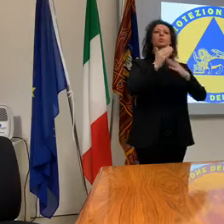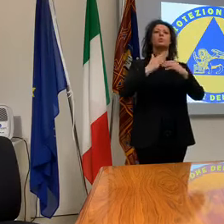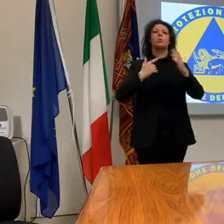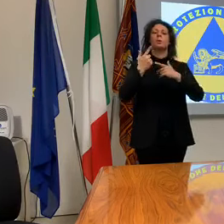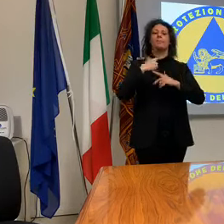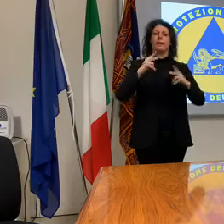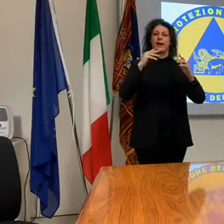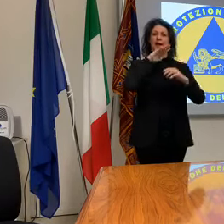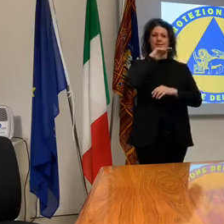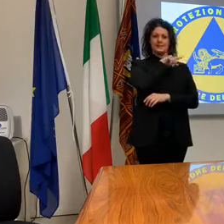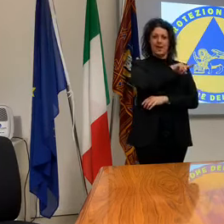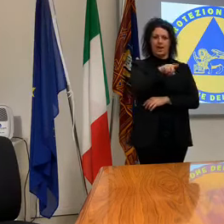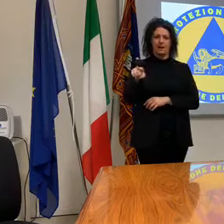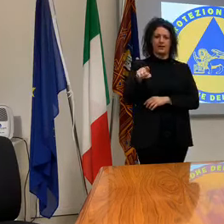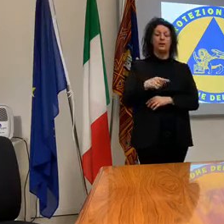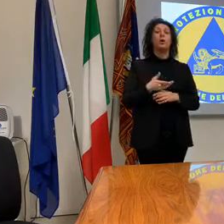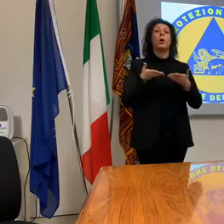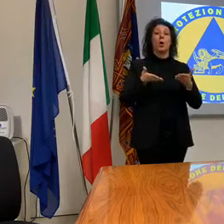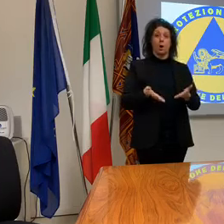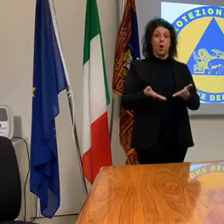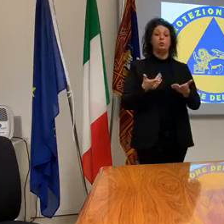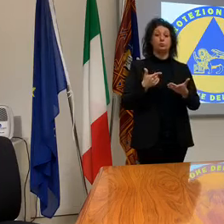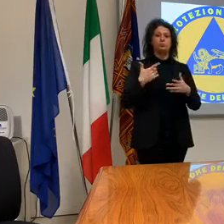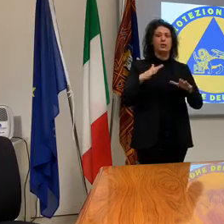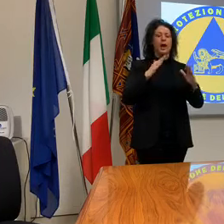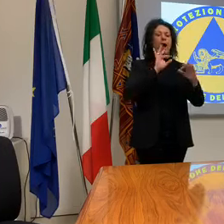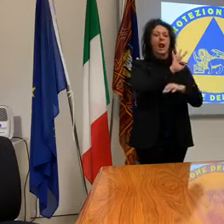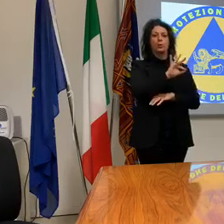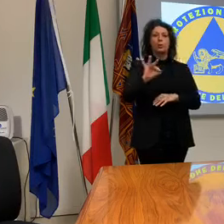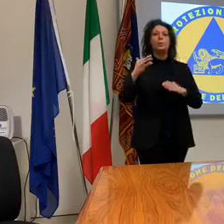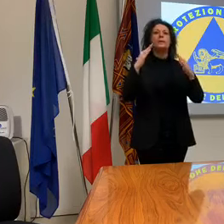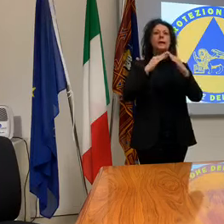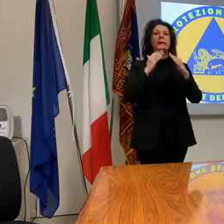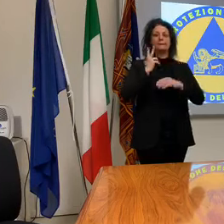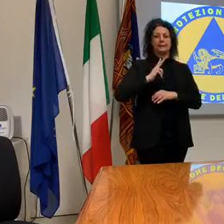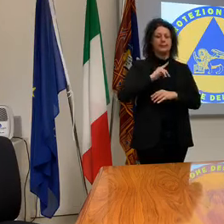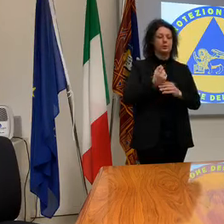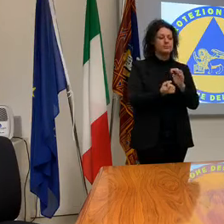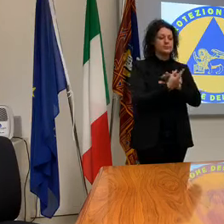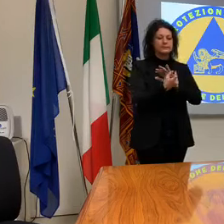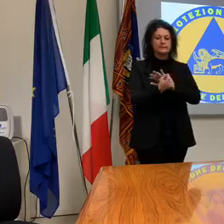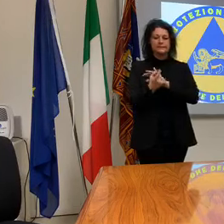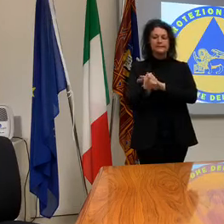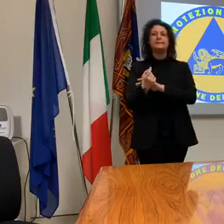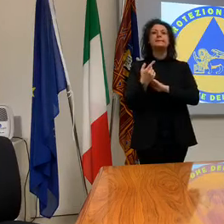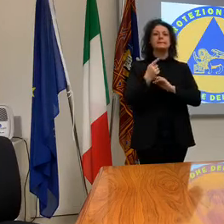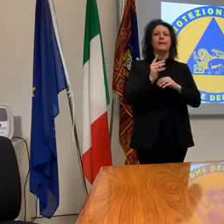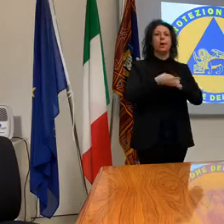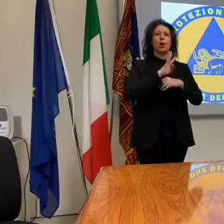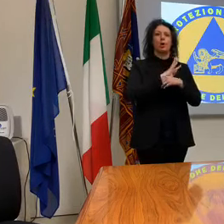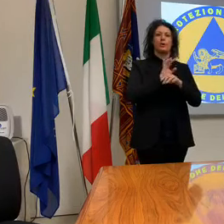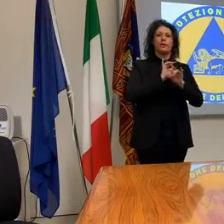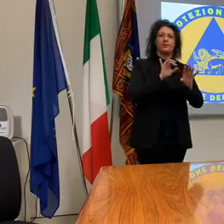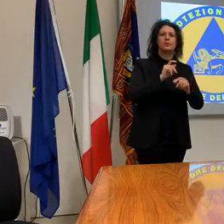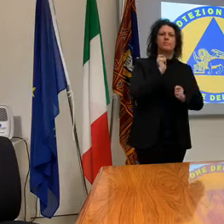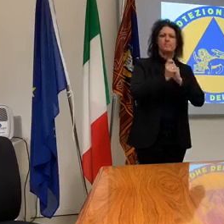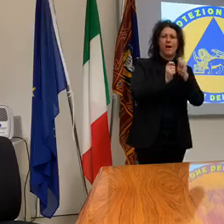la situazione. Ci sono oggi diversi focolai in tutta la regione, nel Paduano, nel Trevigiano,